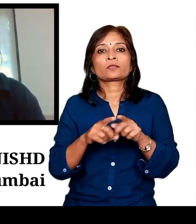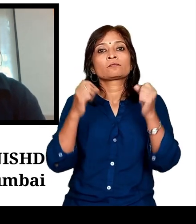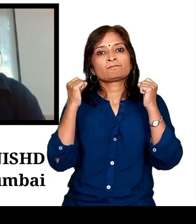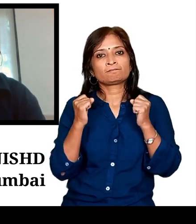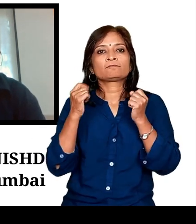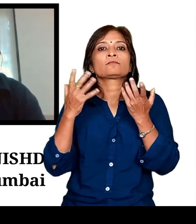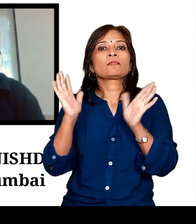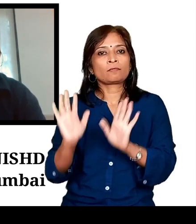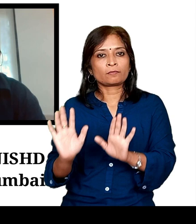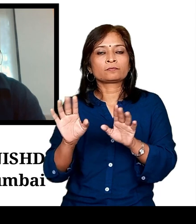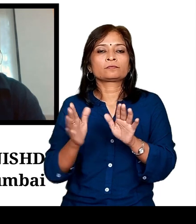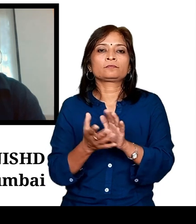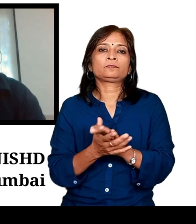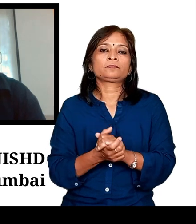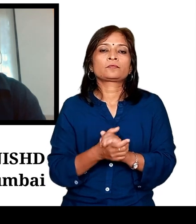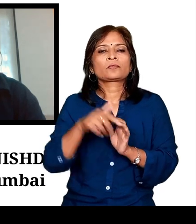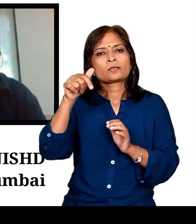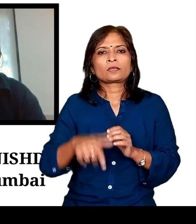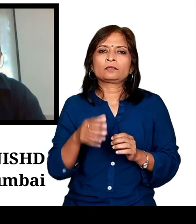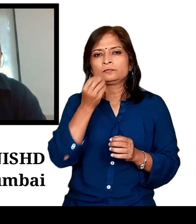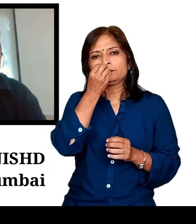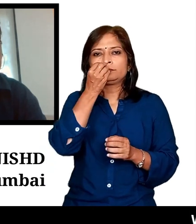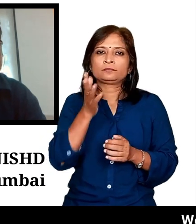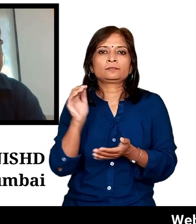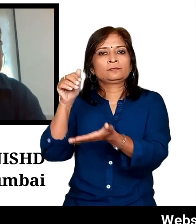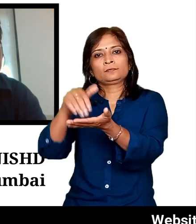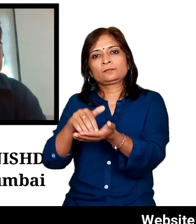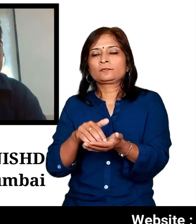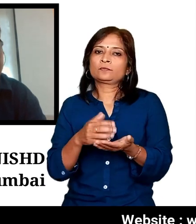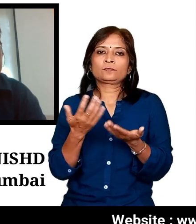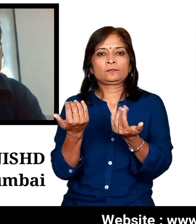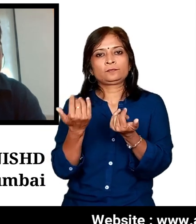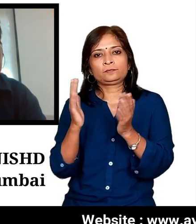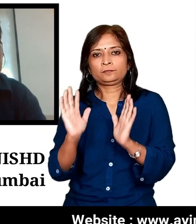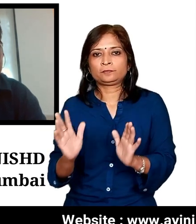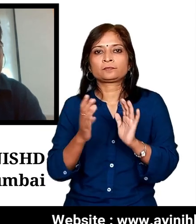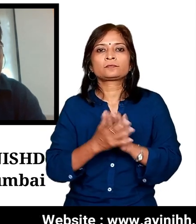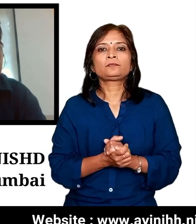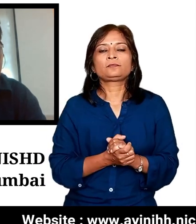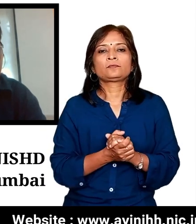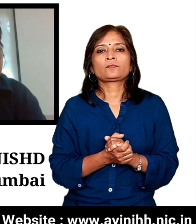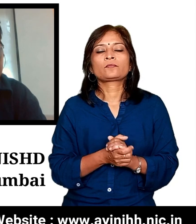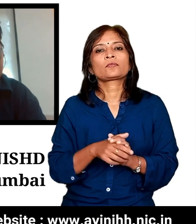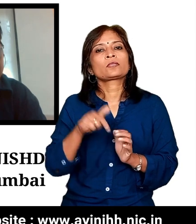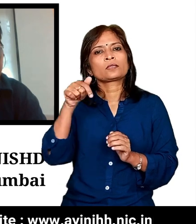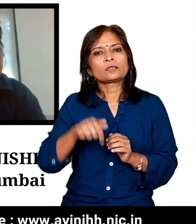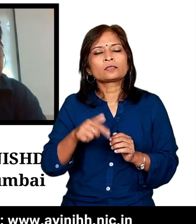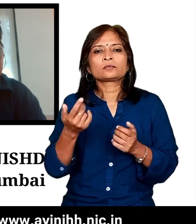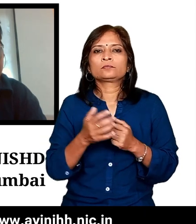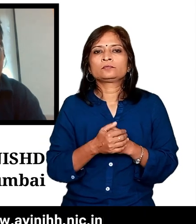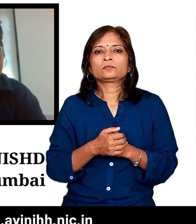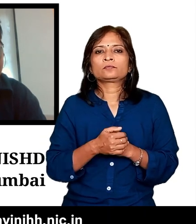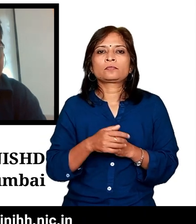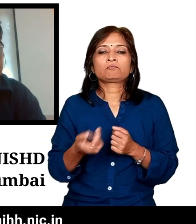भी रखा है बच्चों के लिए, तो आराम से उनको वहां पर एडमिशन दी जा सकती है। तो